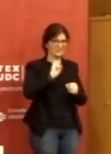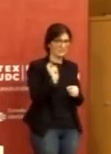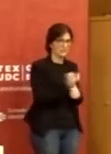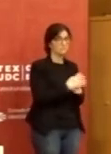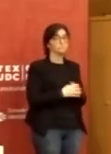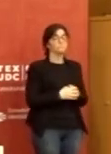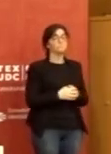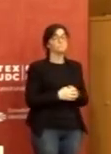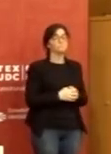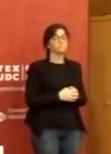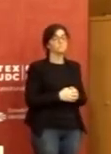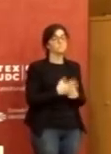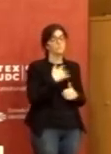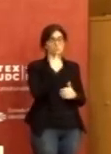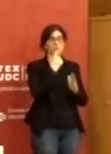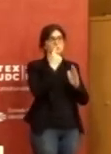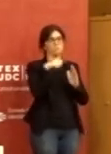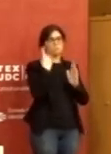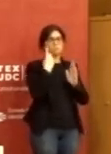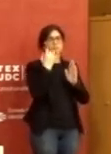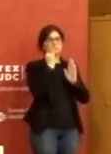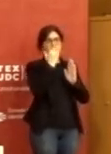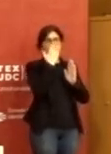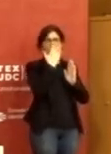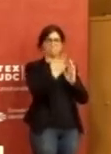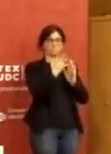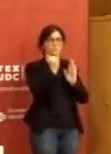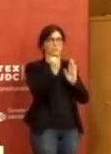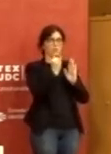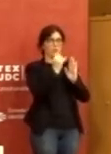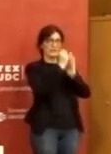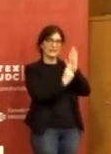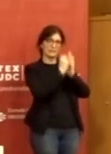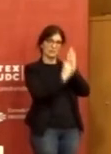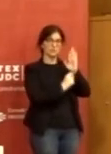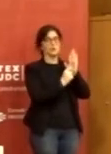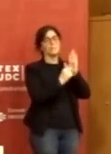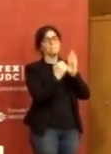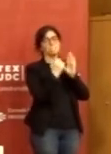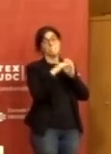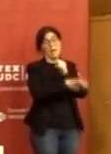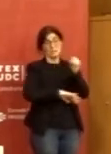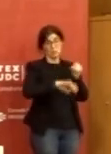para... Hay unos criterios básicos para poder ser alumno de un programa de este tipo.